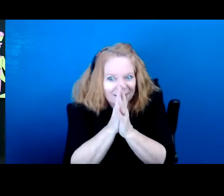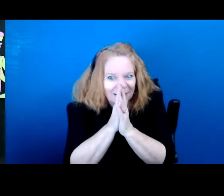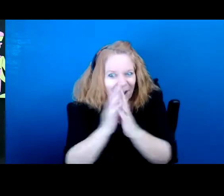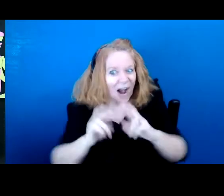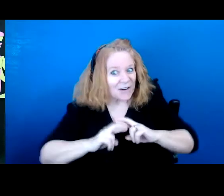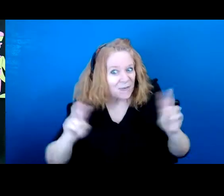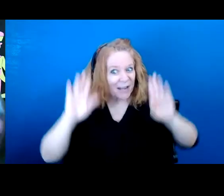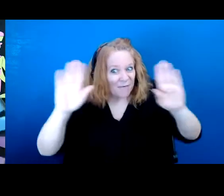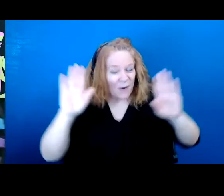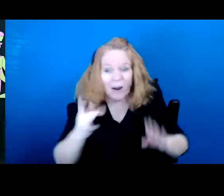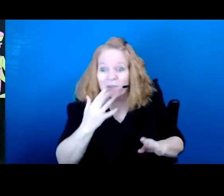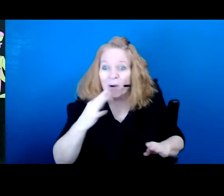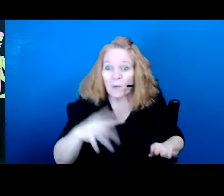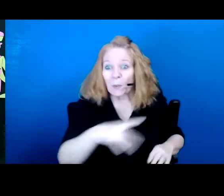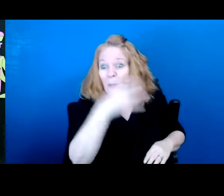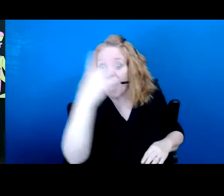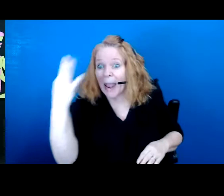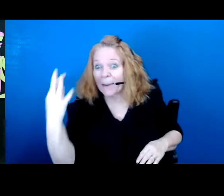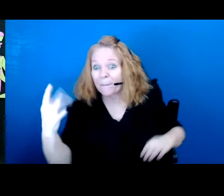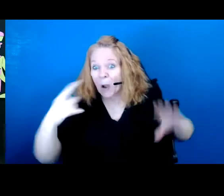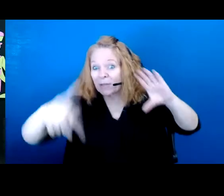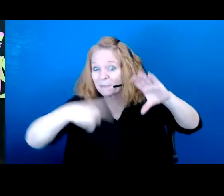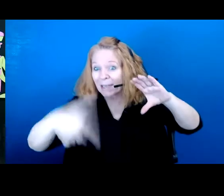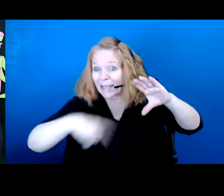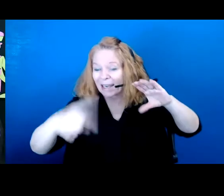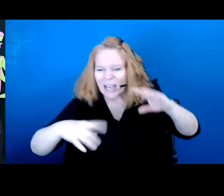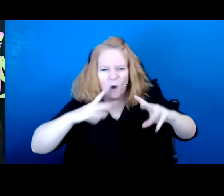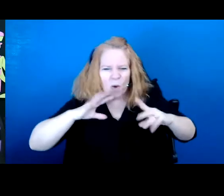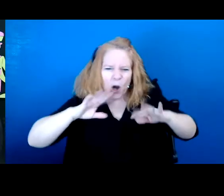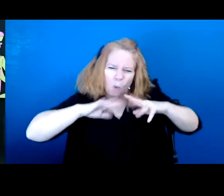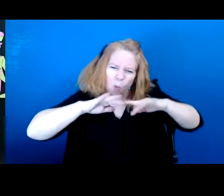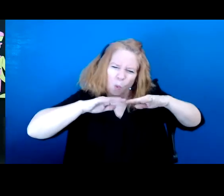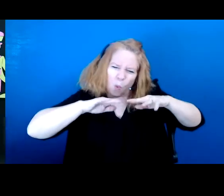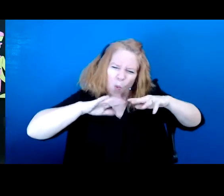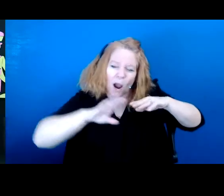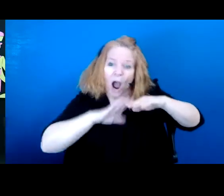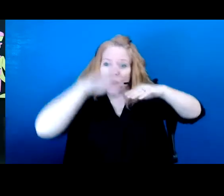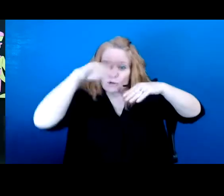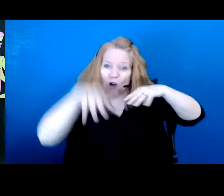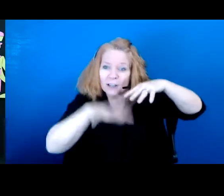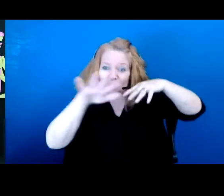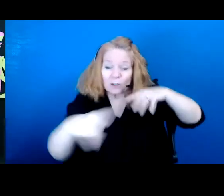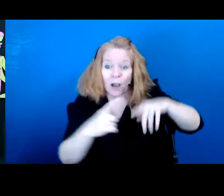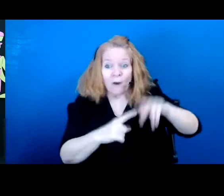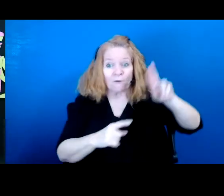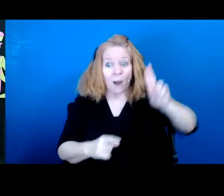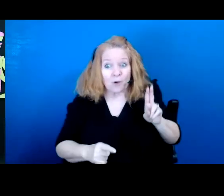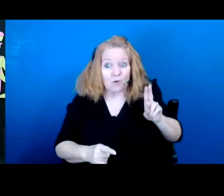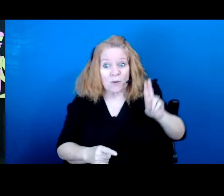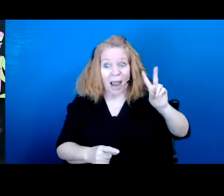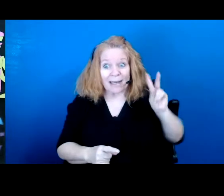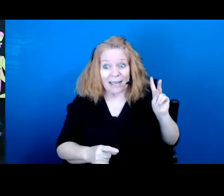para nuestra lectura listos para darle vuelta a la rueda de arco y ver cómo le va a hacer le va a ser